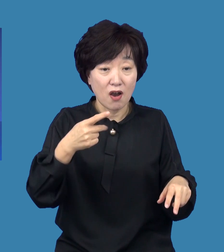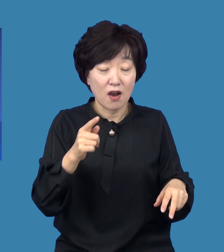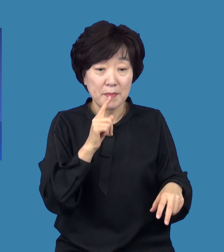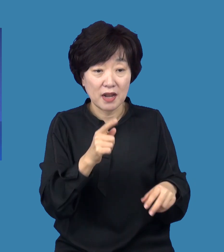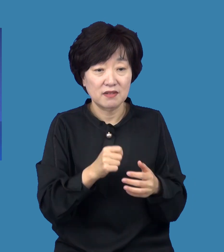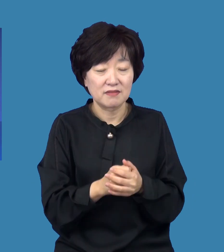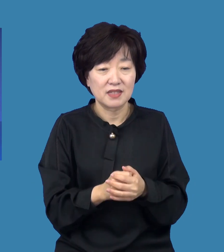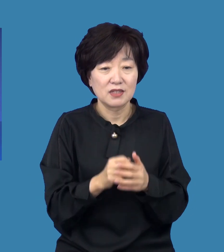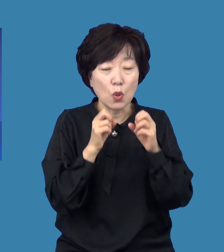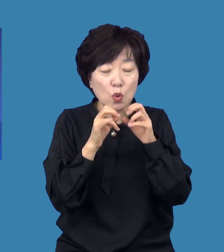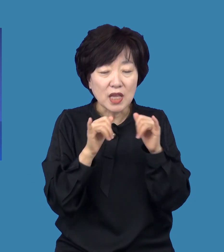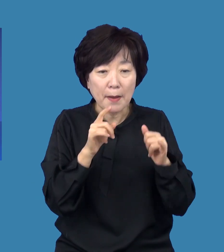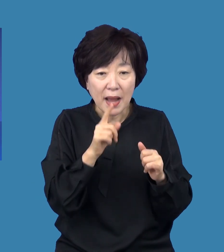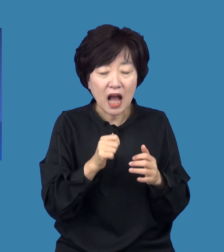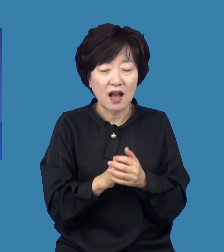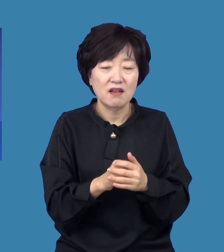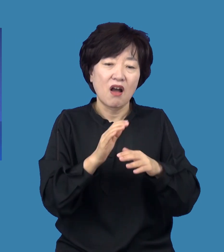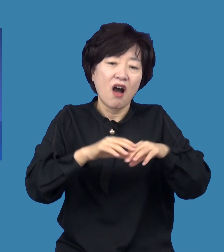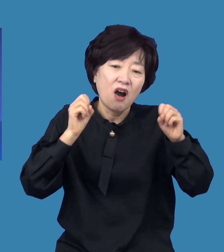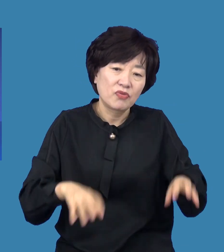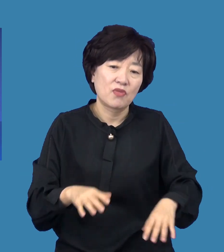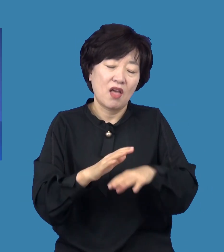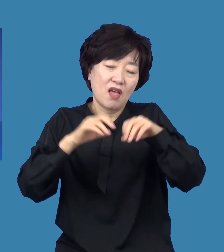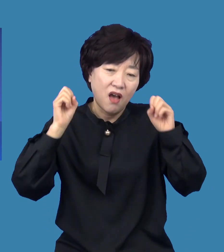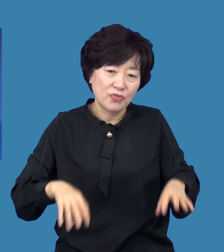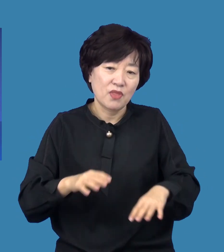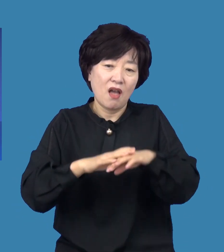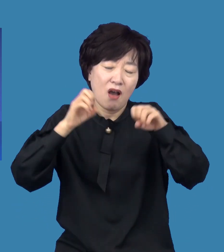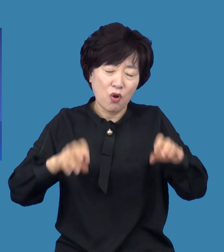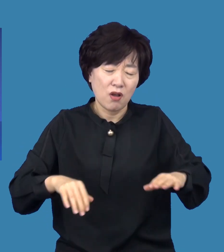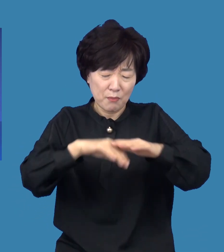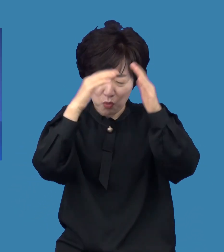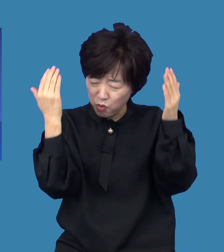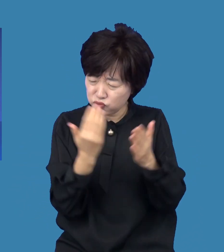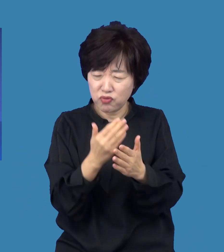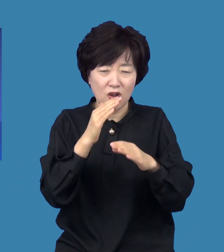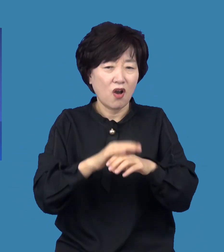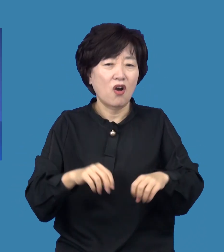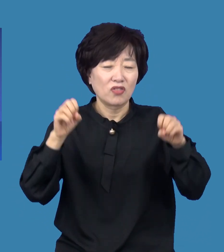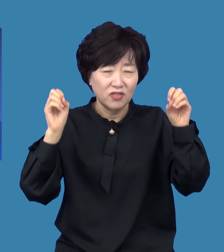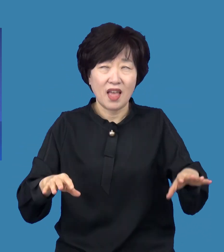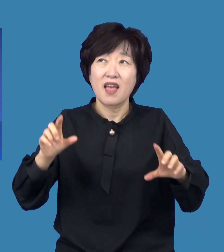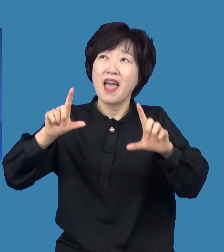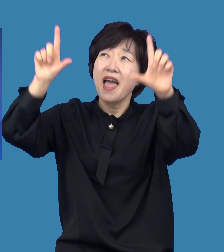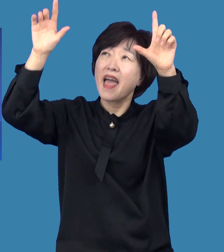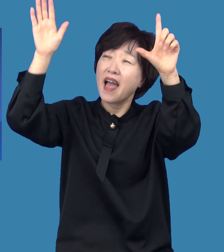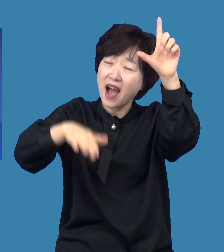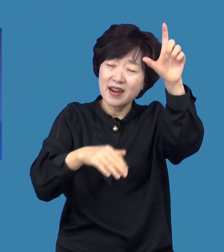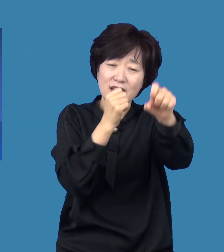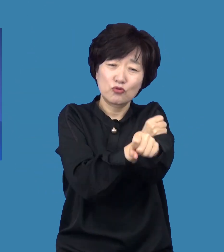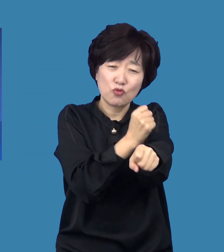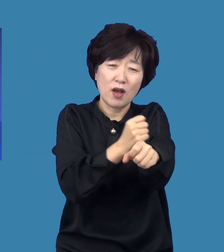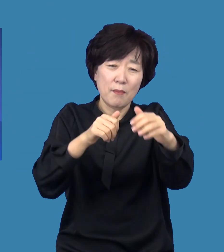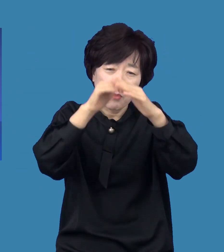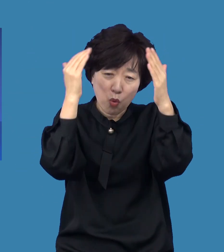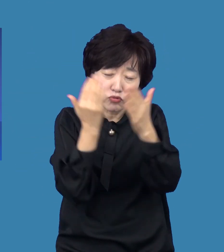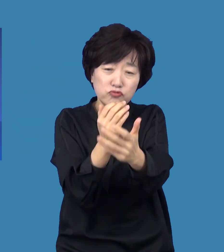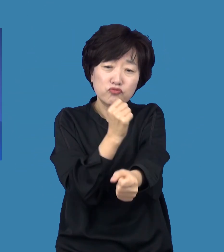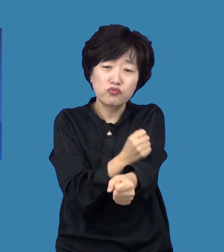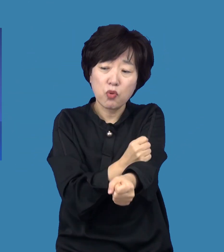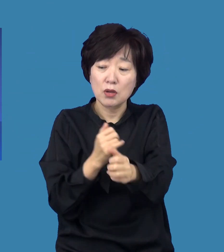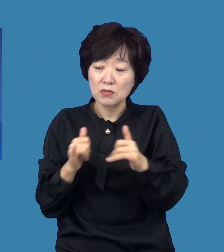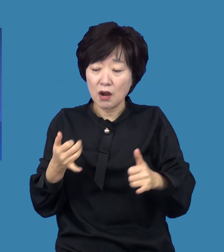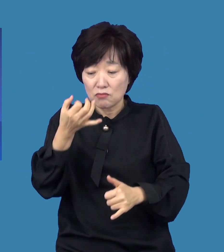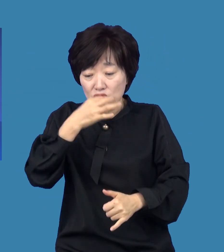이르되 헛되고 헛되며 헛되고 헛되니 모든 것이 헛되도다. 해 아래에서 수고하는 모든 수고가 사람에게 무엇이